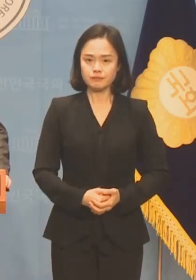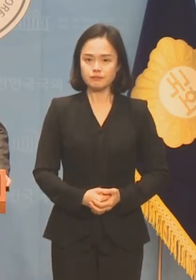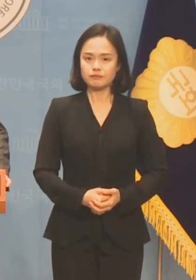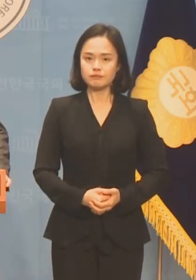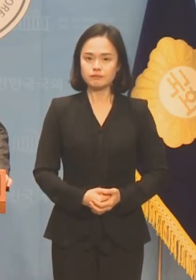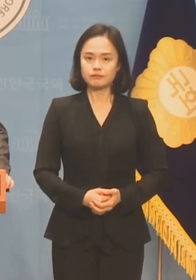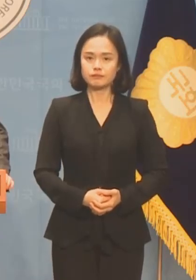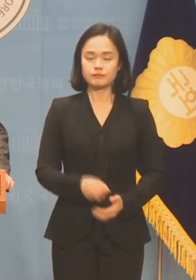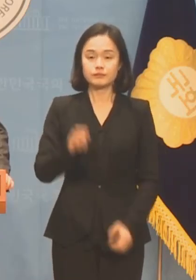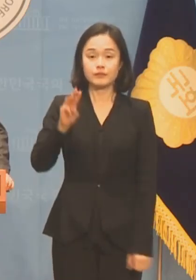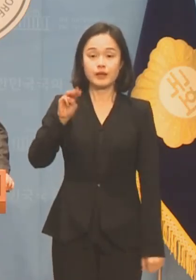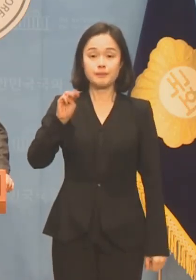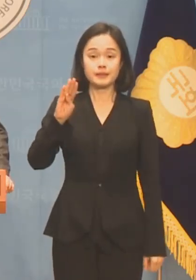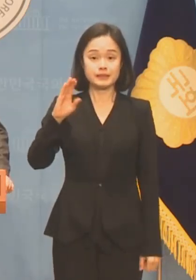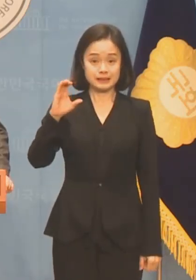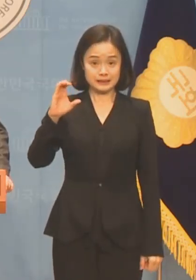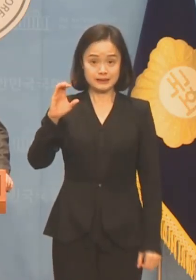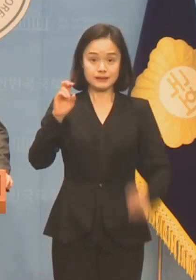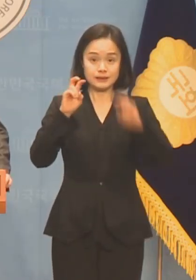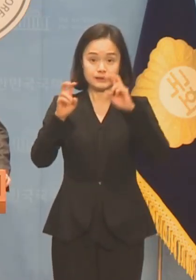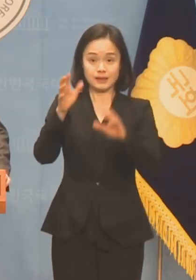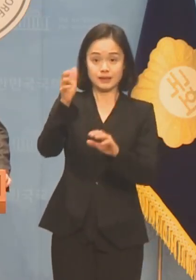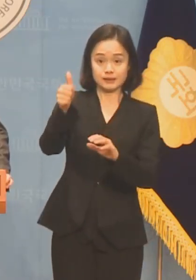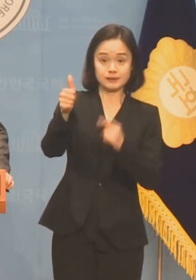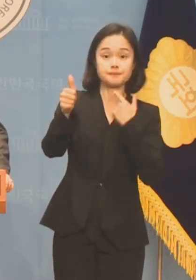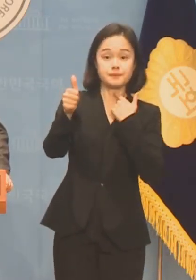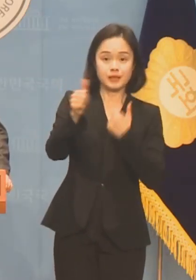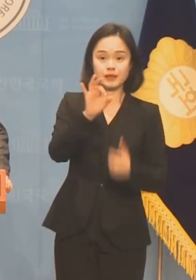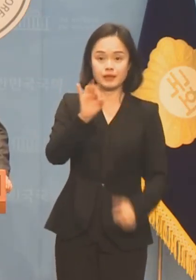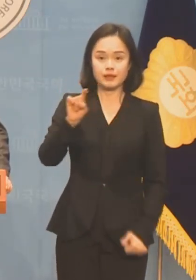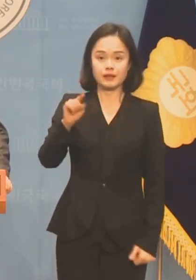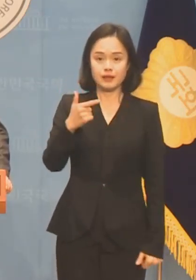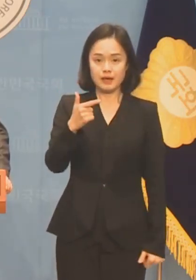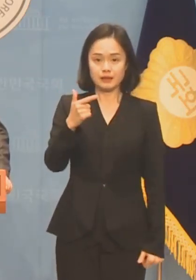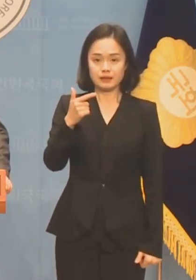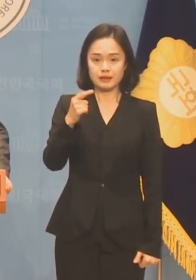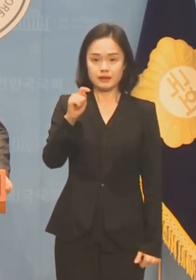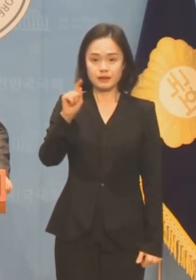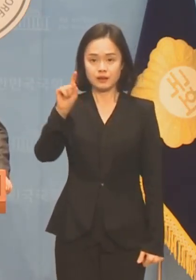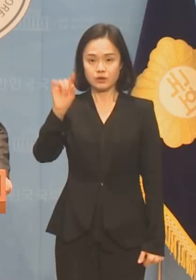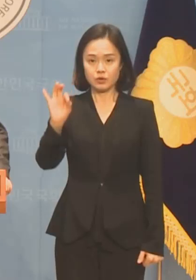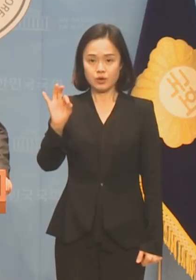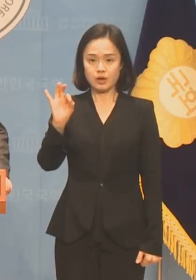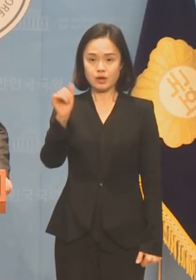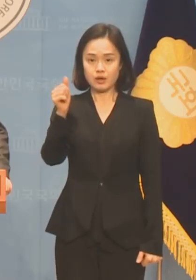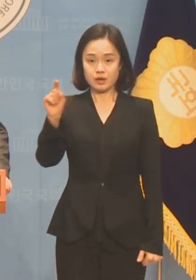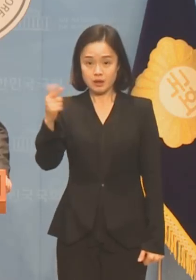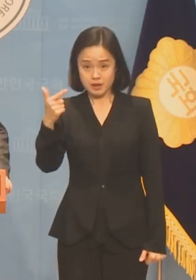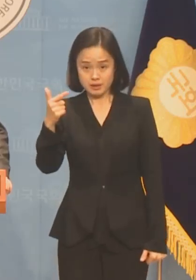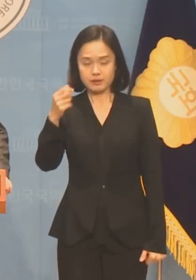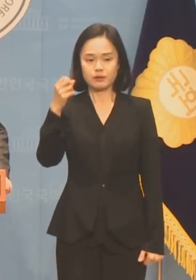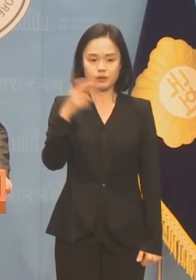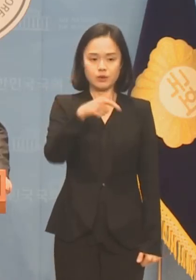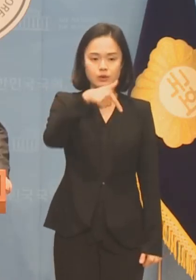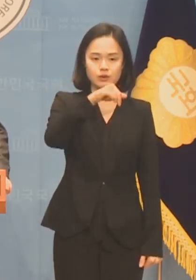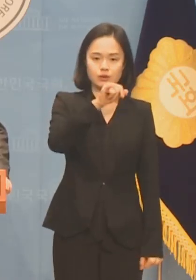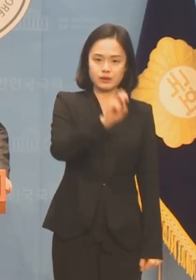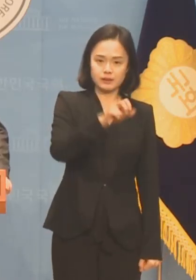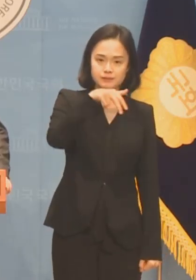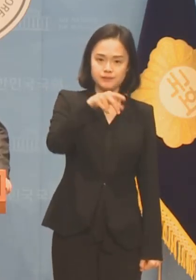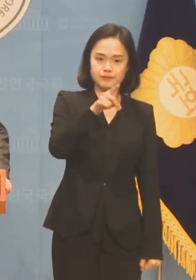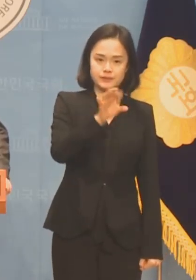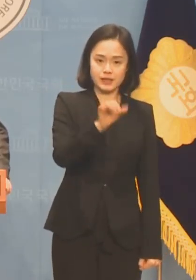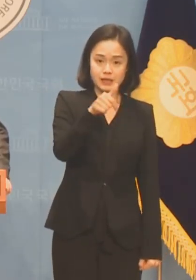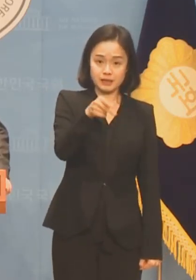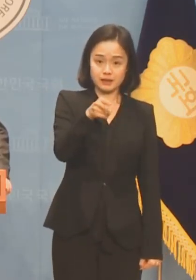그 MBC 사장을 지내셨던 안광한 김장겸 전 사장에 대해서 법원이 부당노동 행위로